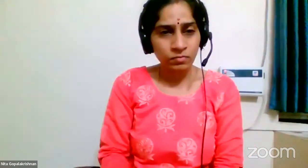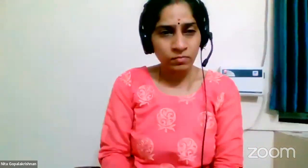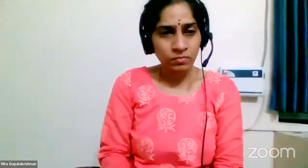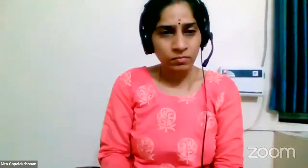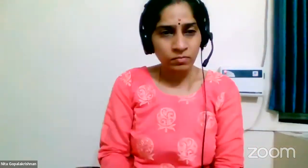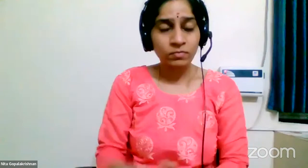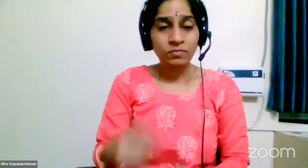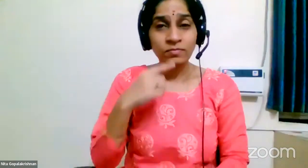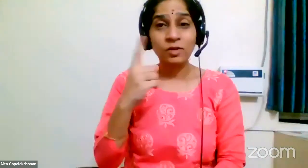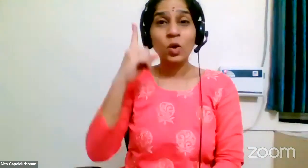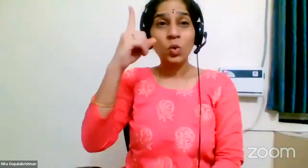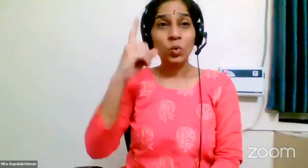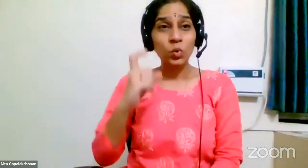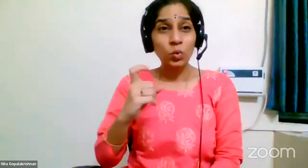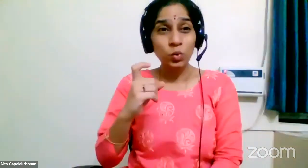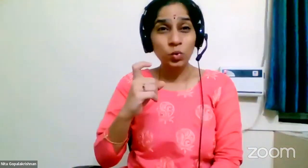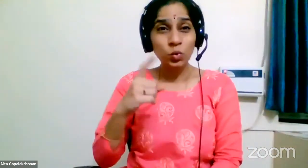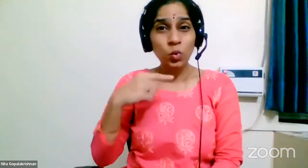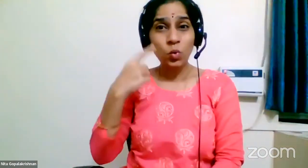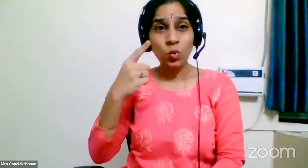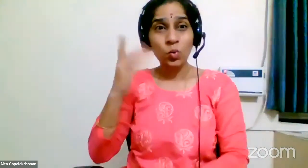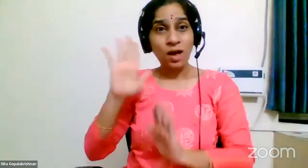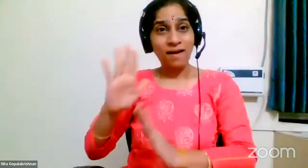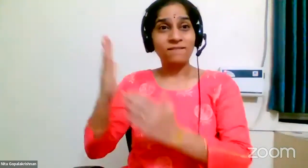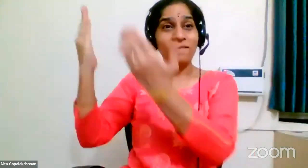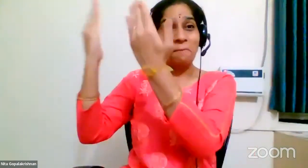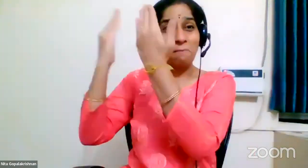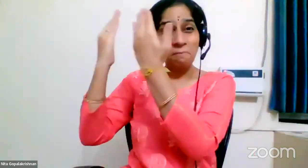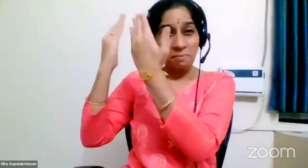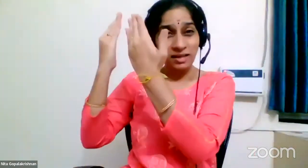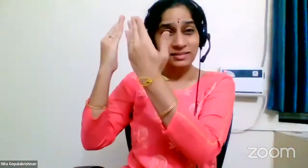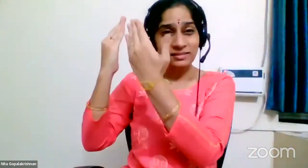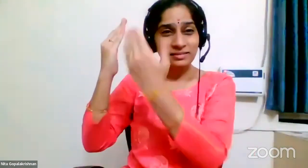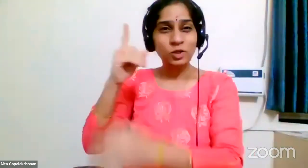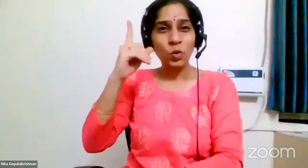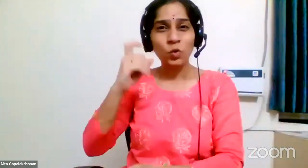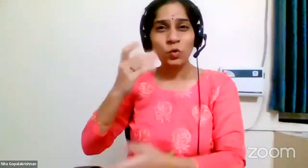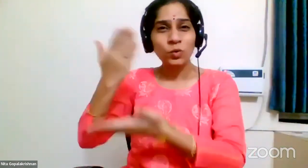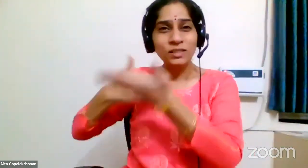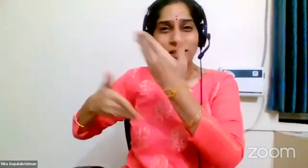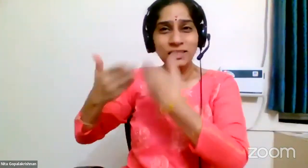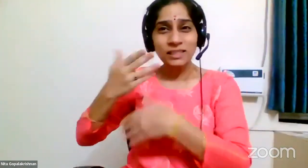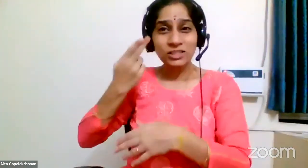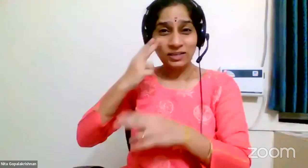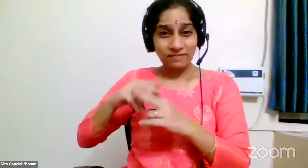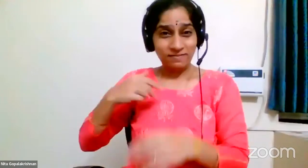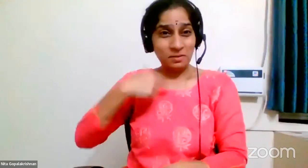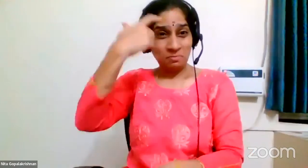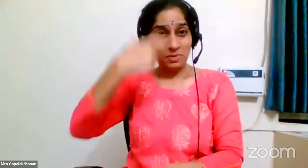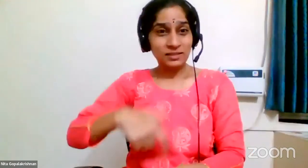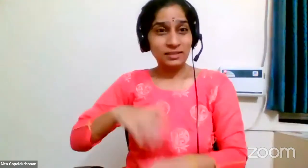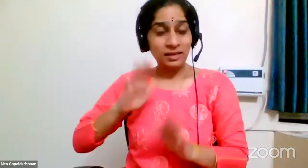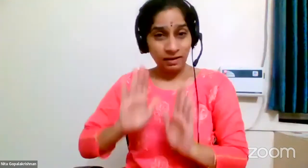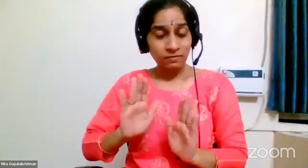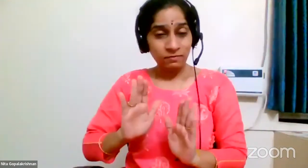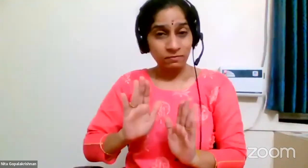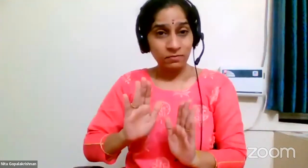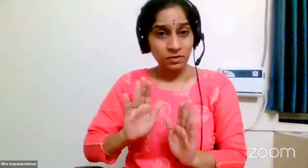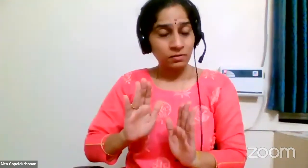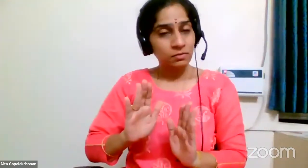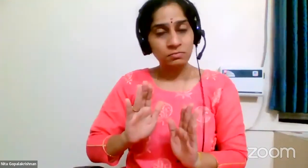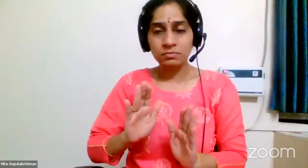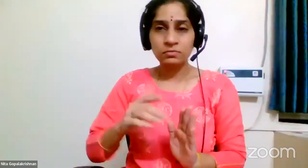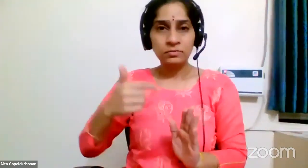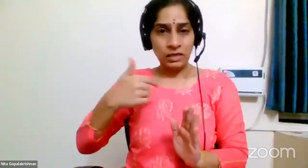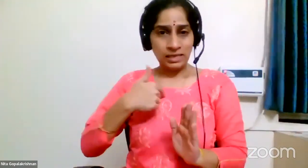की कृपा हो, जिस व्यक्ति के ऊपर गुरु की कृपा हो तो मूकं करोति वाचलं, कि गूंगा व्यक्ति